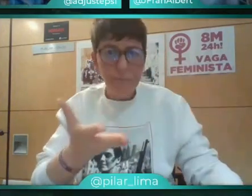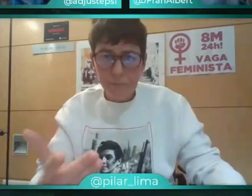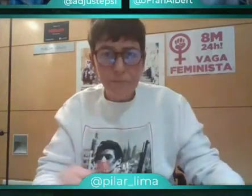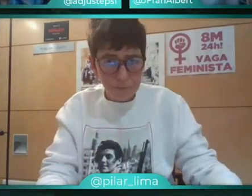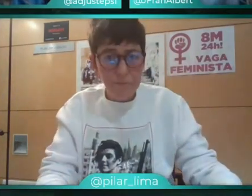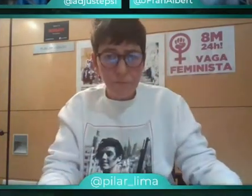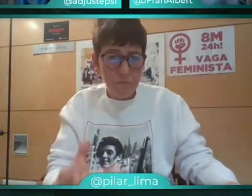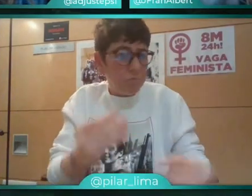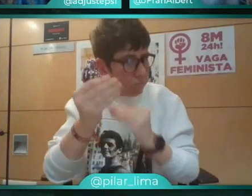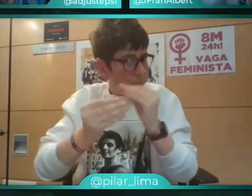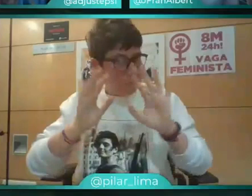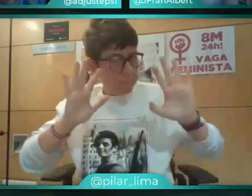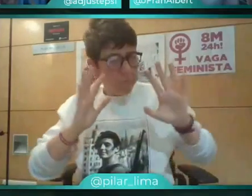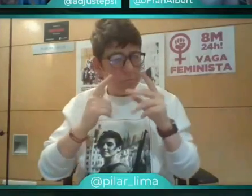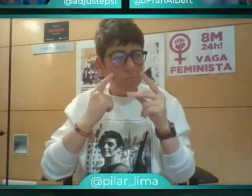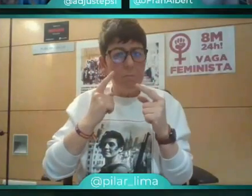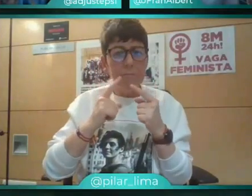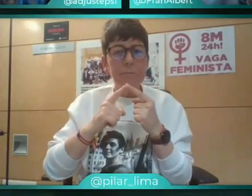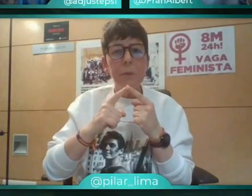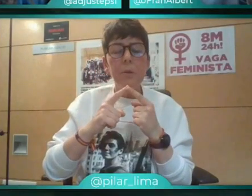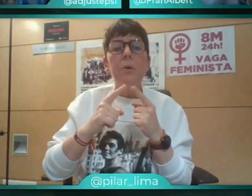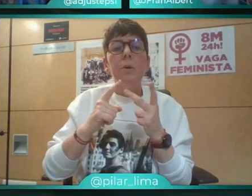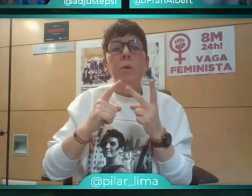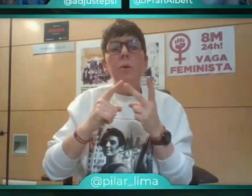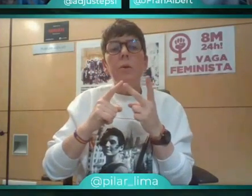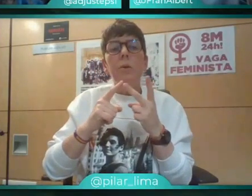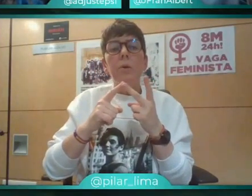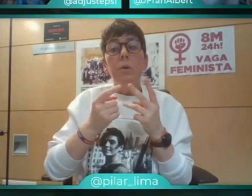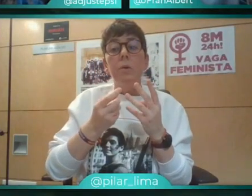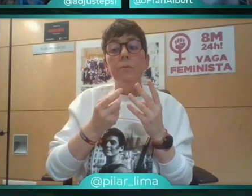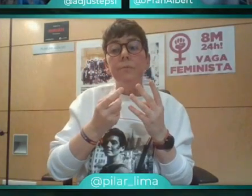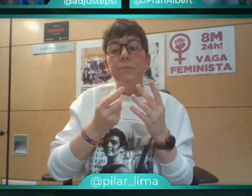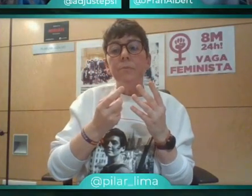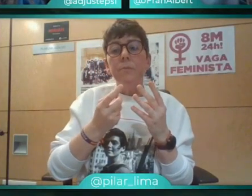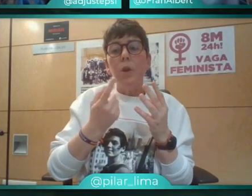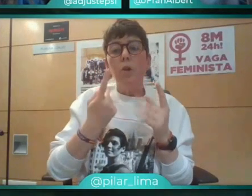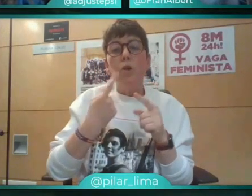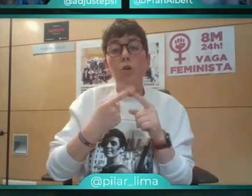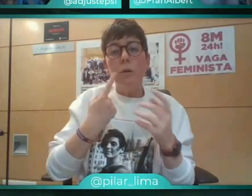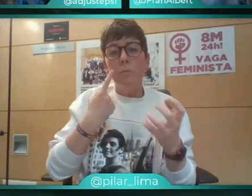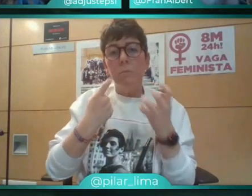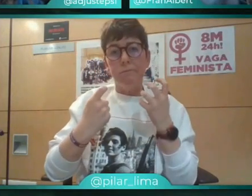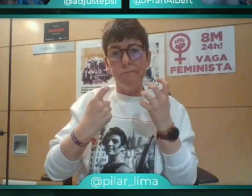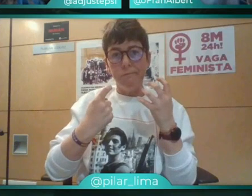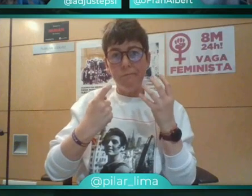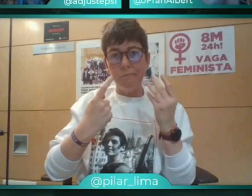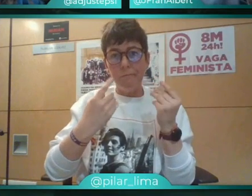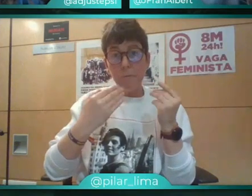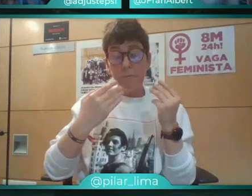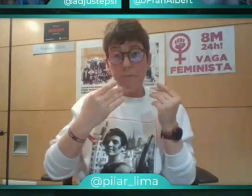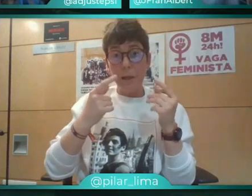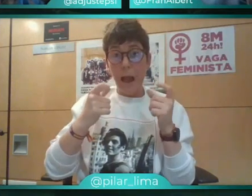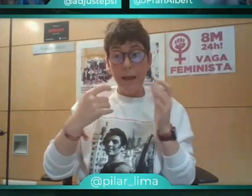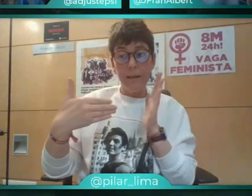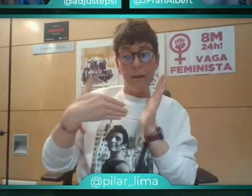está la gratuidad de los transporte público en la comunidad valenciana vale esta medida hay cosa